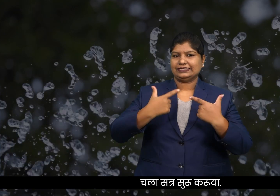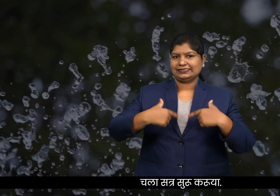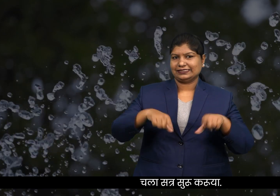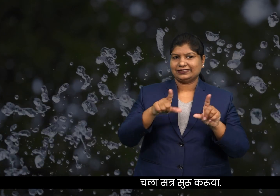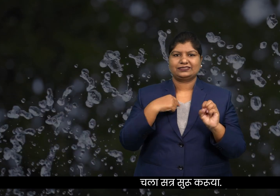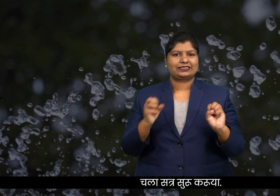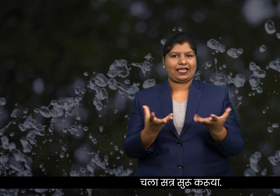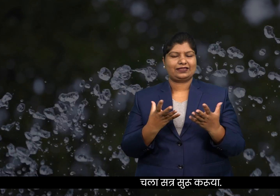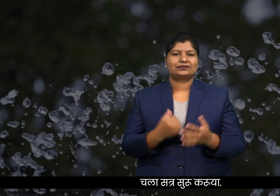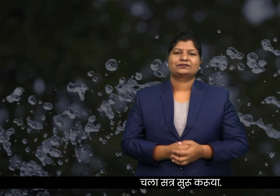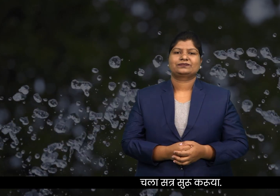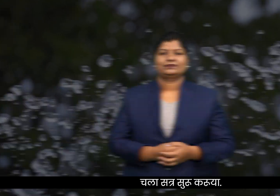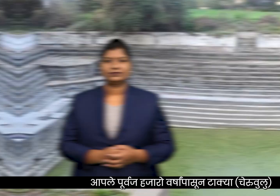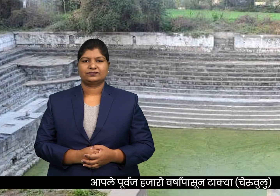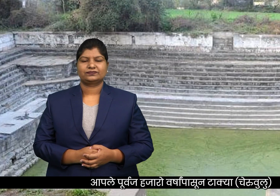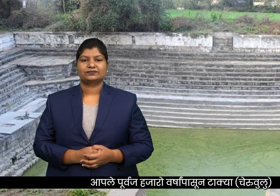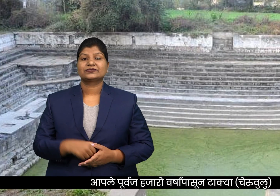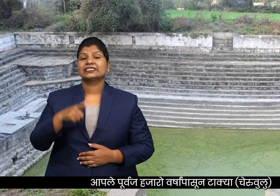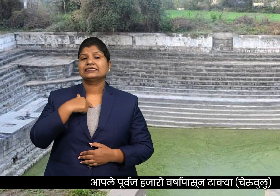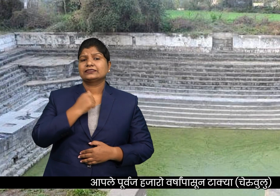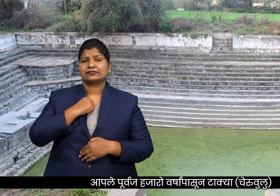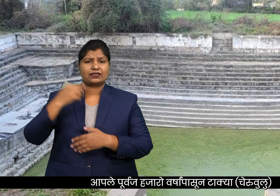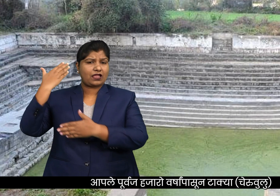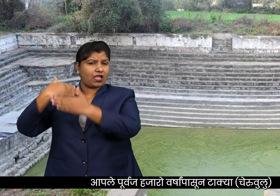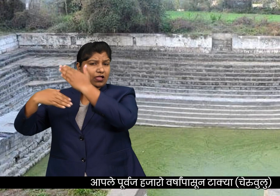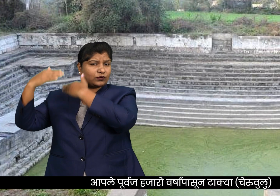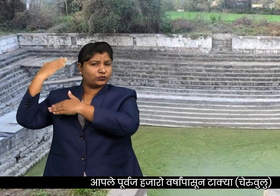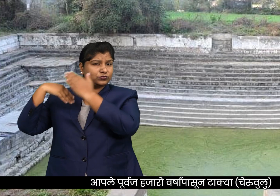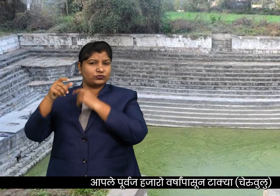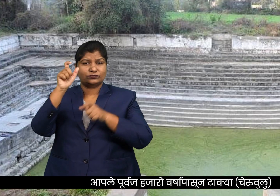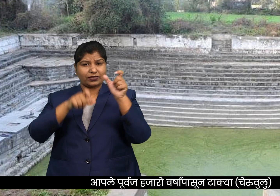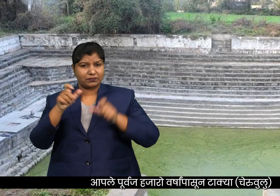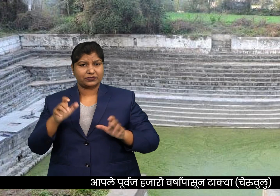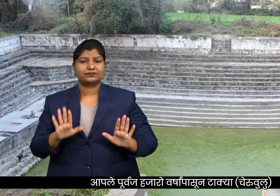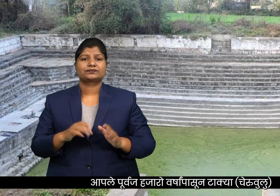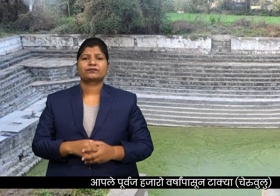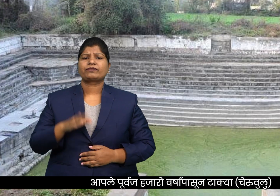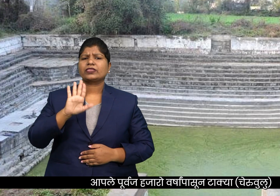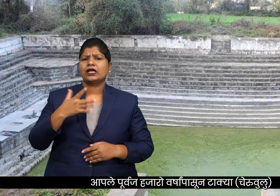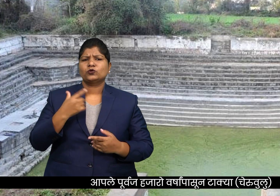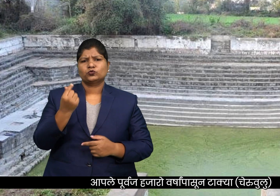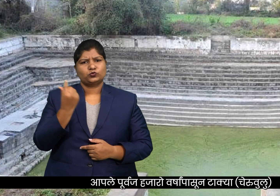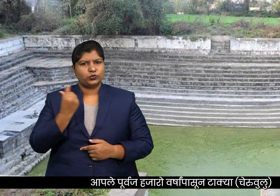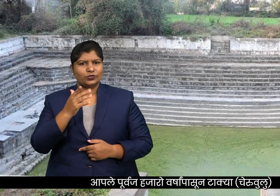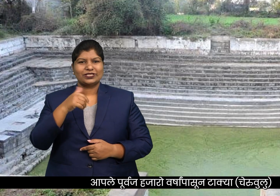चला सत्र सुरू करूया. आपले पूर्वज हजारो वर्षांपासून टाक्या